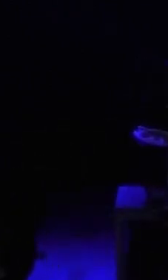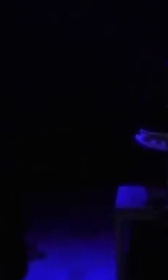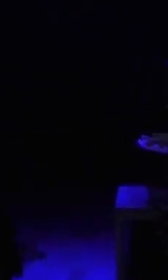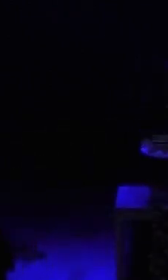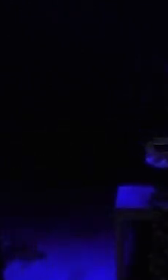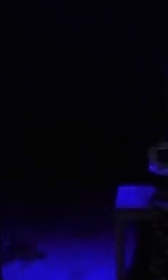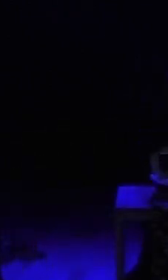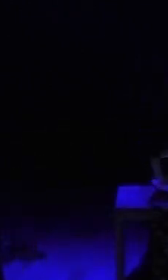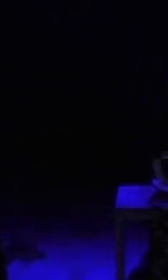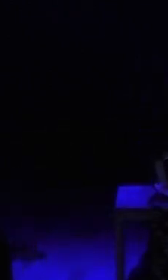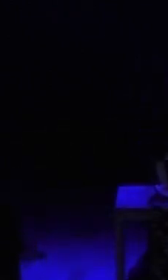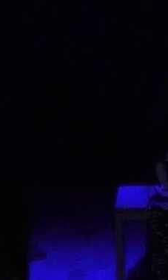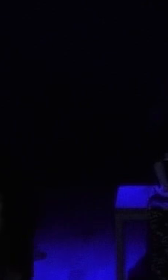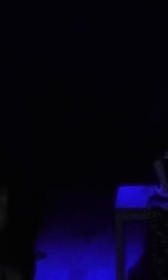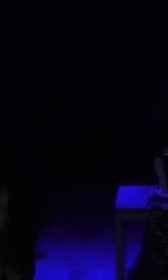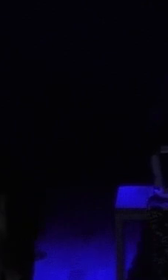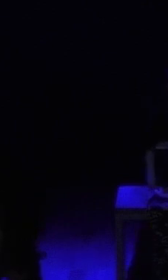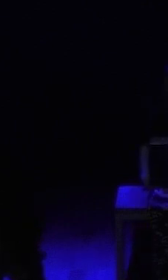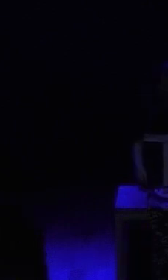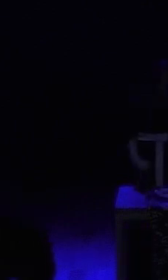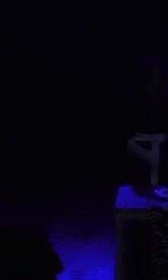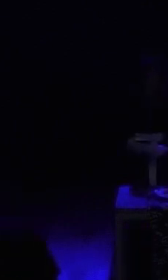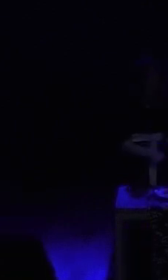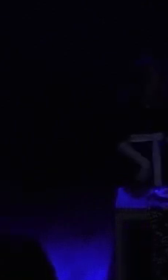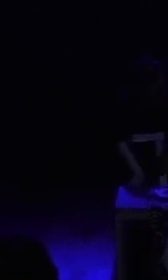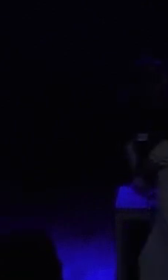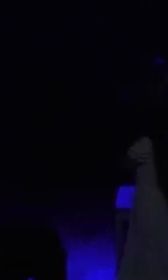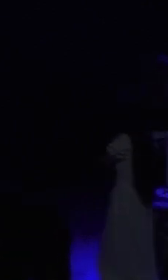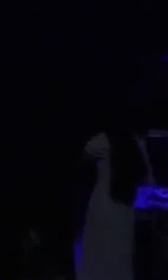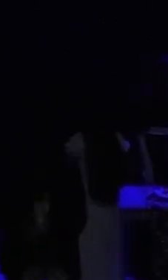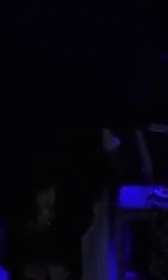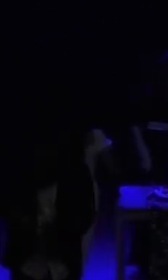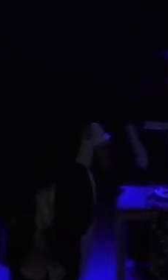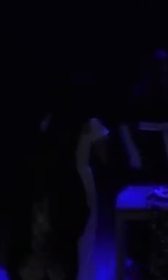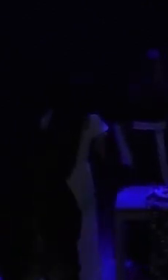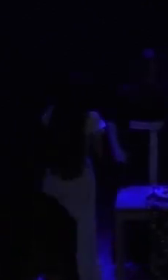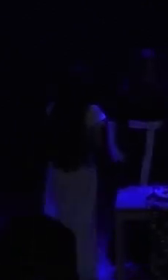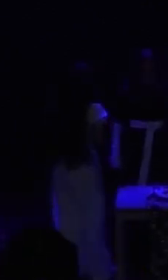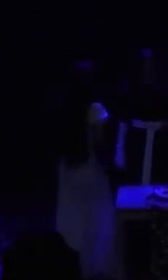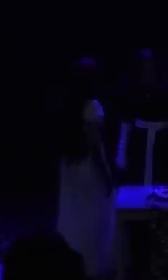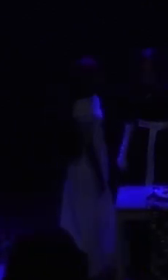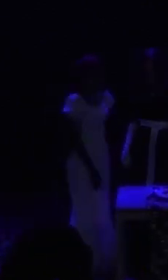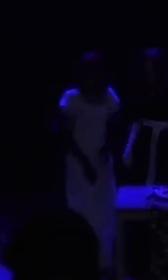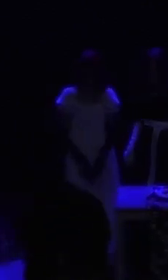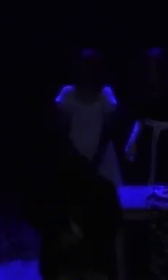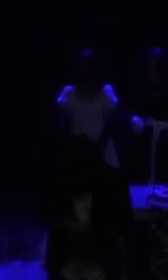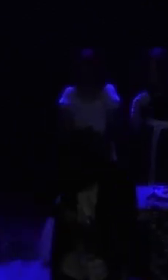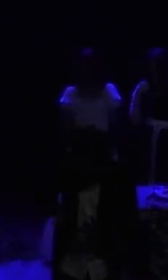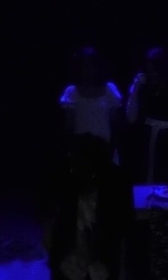Durante teatro, não se usa celular.